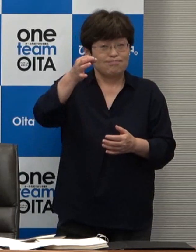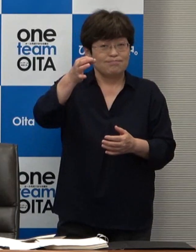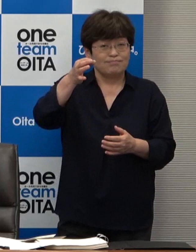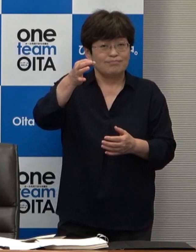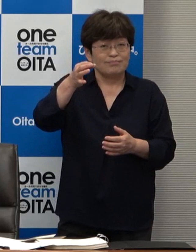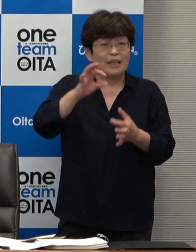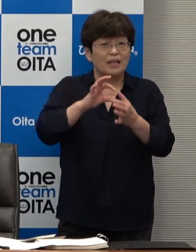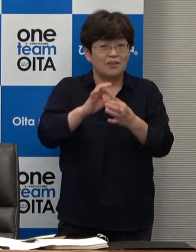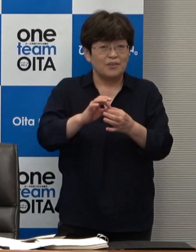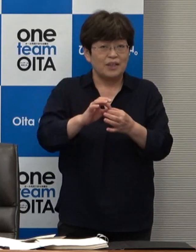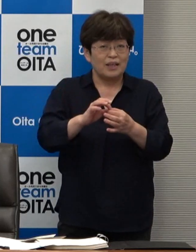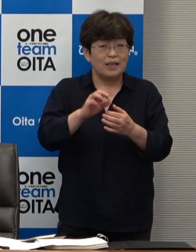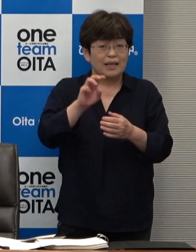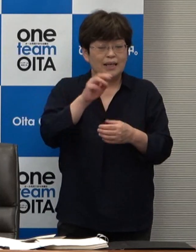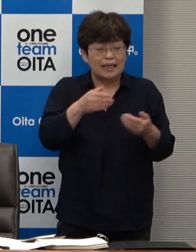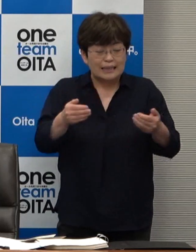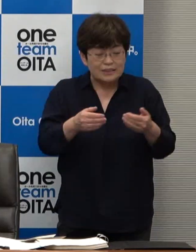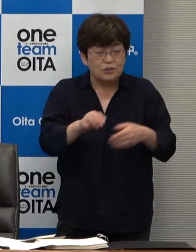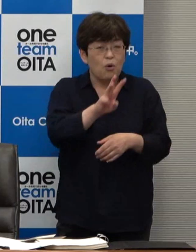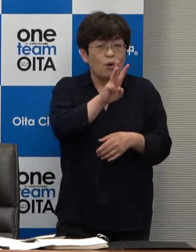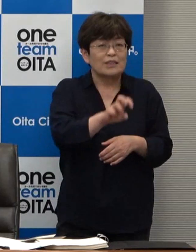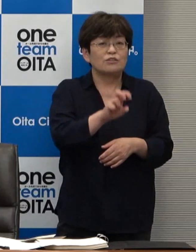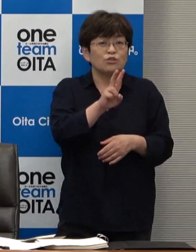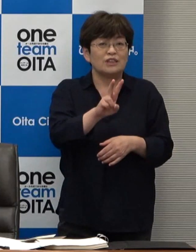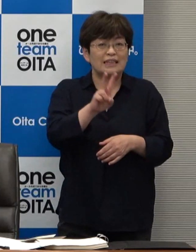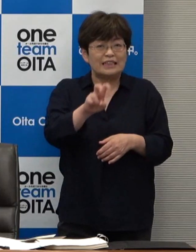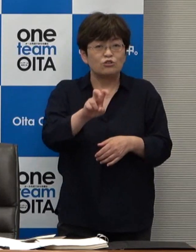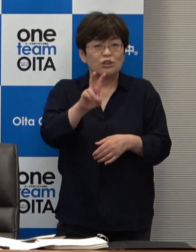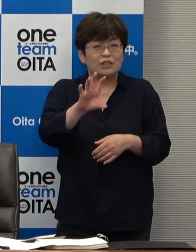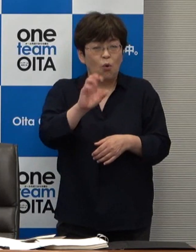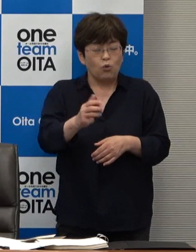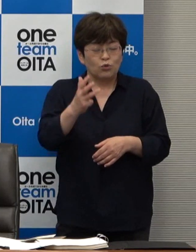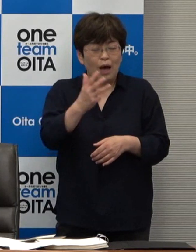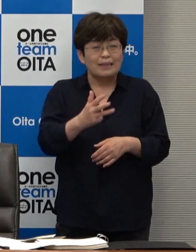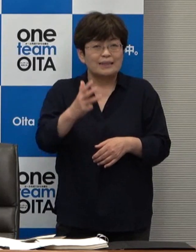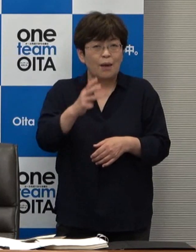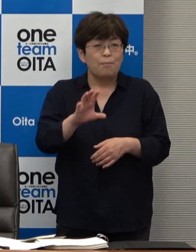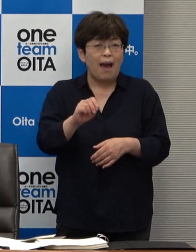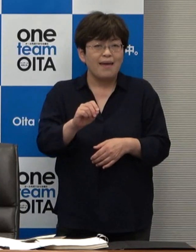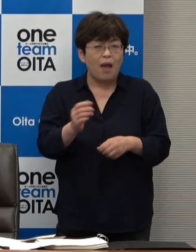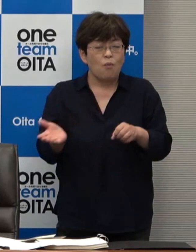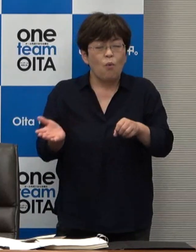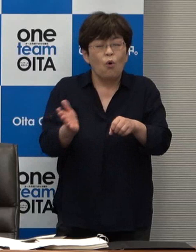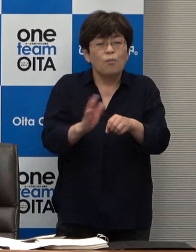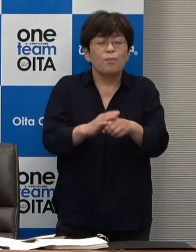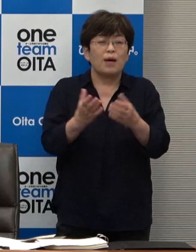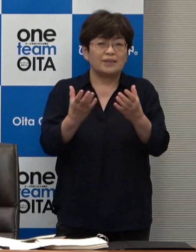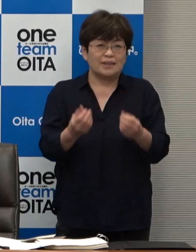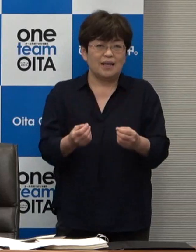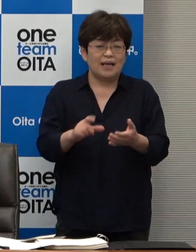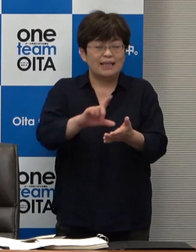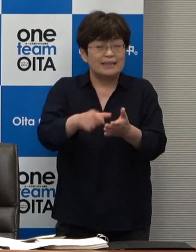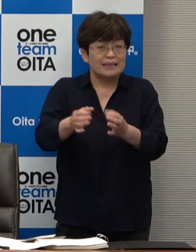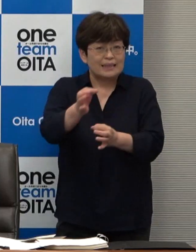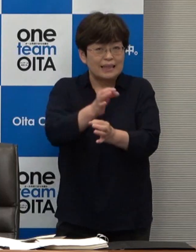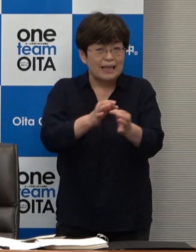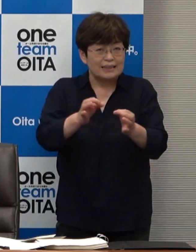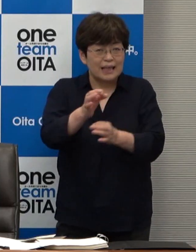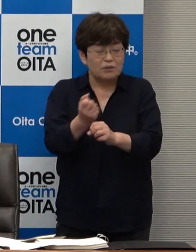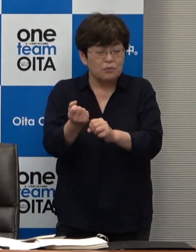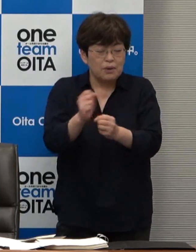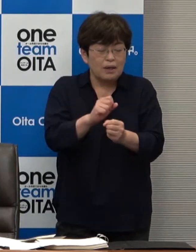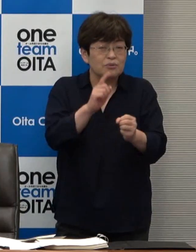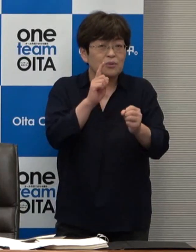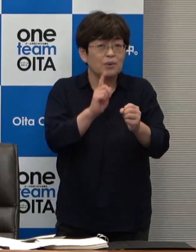ては32事業22億8600万円を計上しております。地域経済の回復を図る